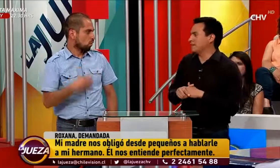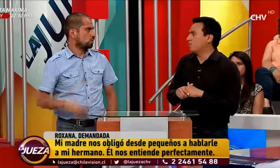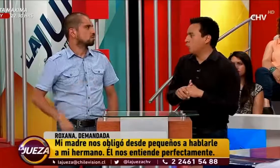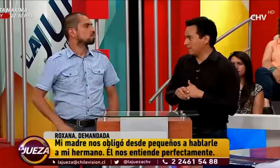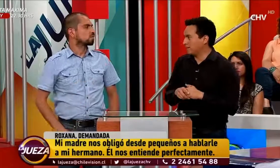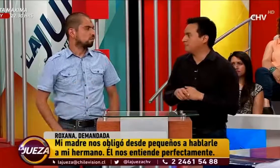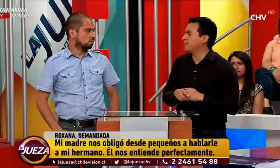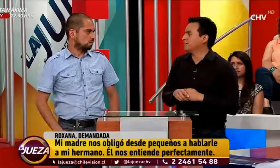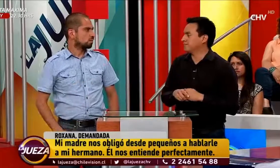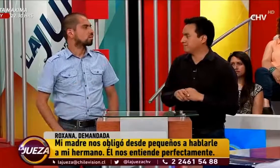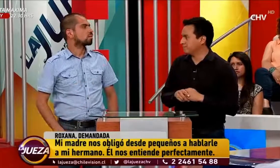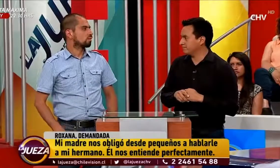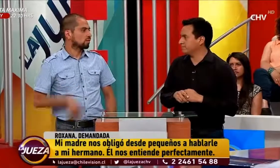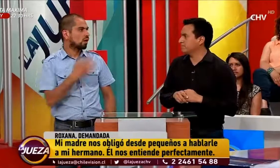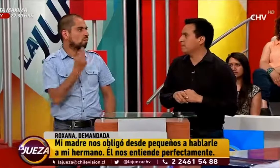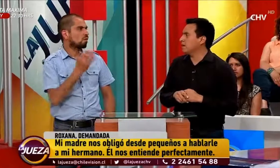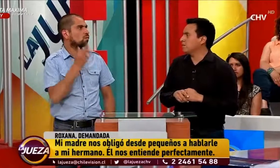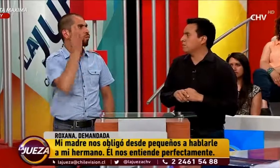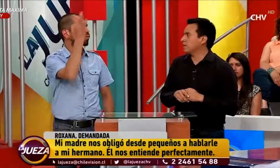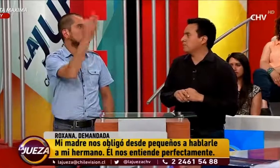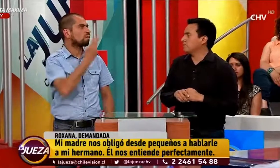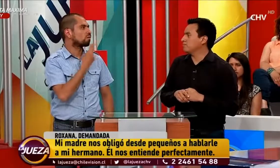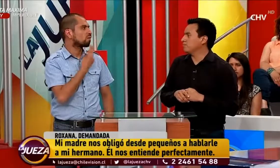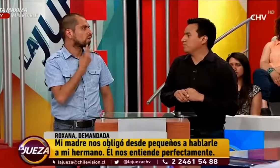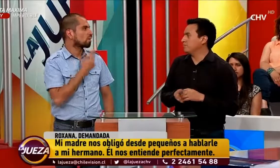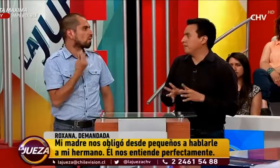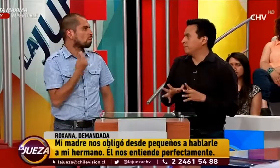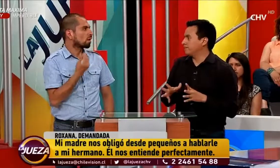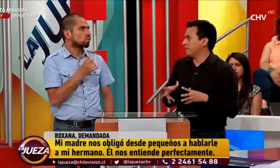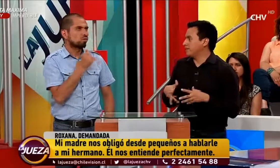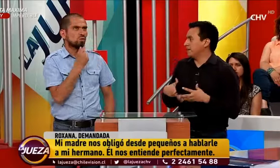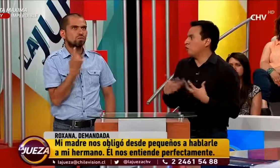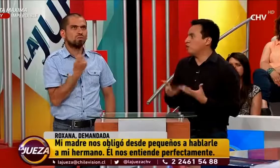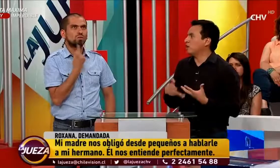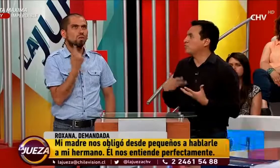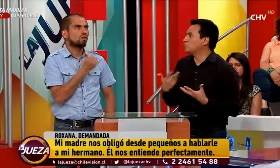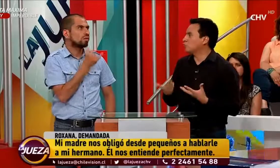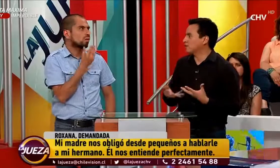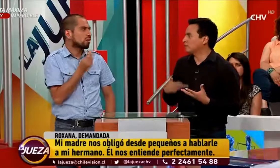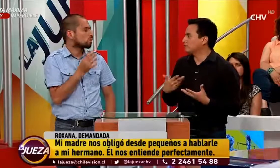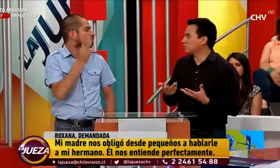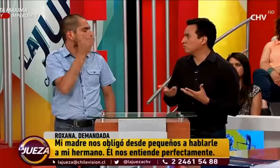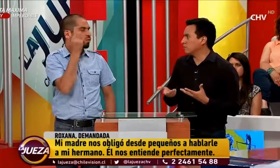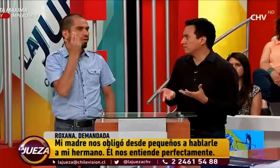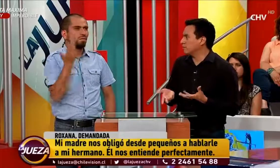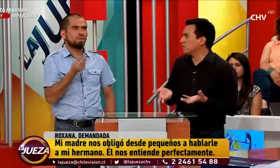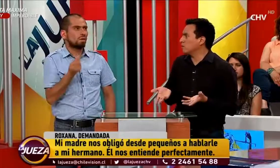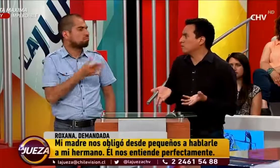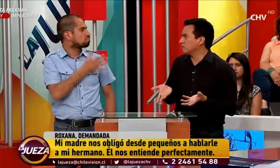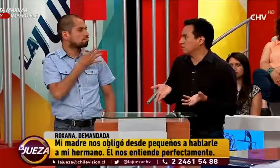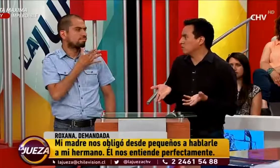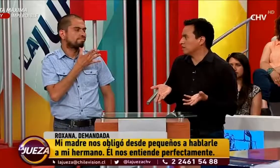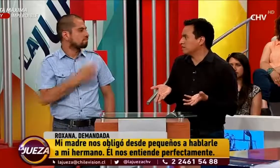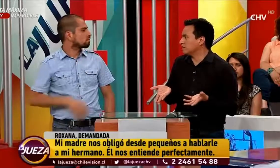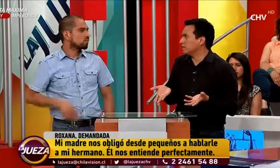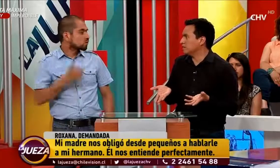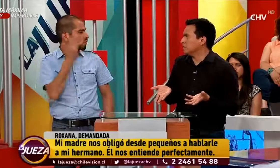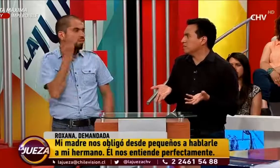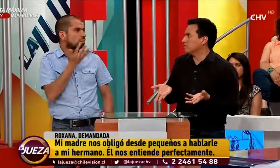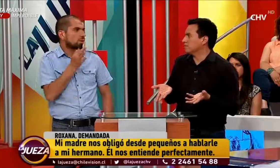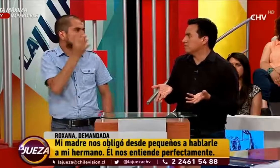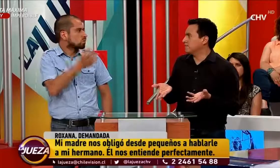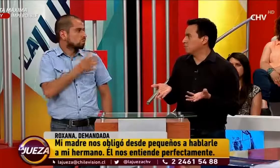También, temores que siente. ¿Por qué? ¿Va a pensar qué va pasar conmigo en el futuro? ¿Va a estar solo? ¿Qué va a pasar conmigo? No sé qué hacer.